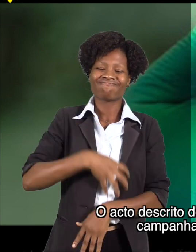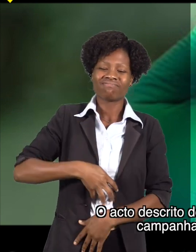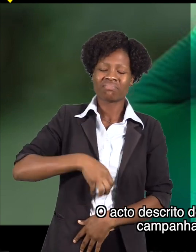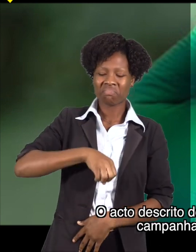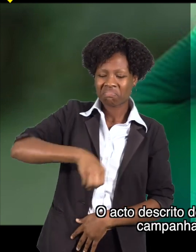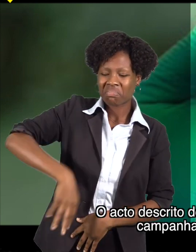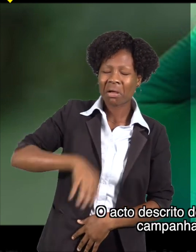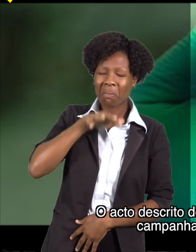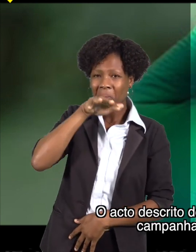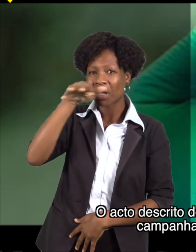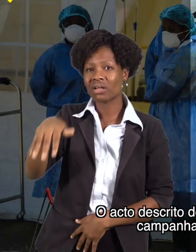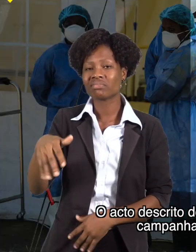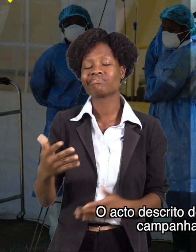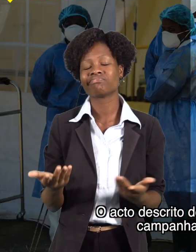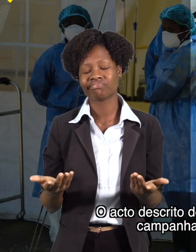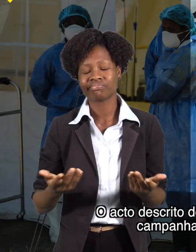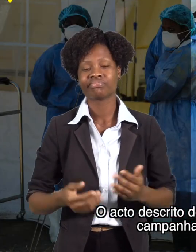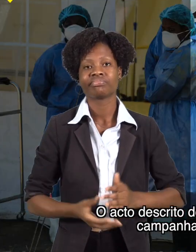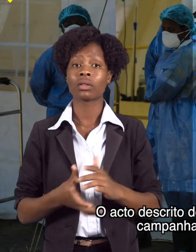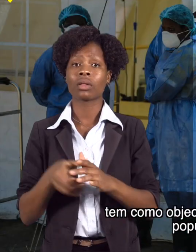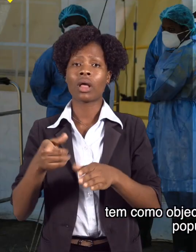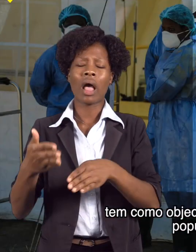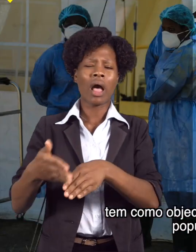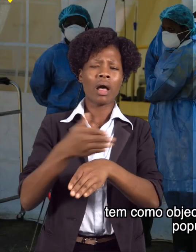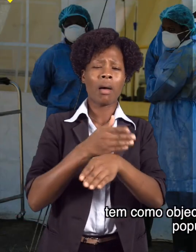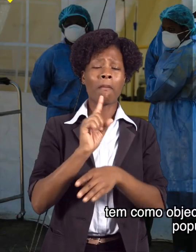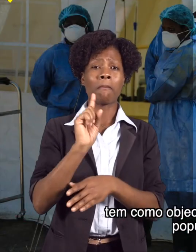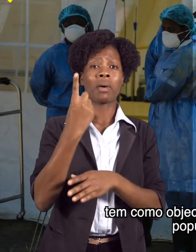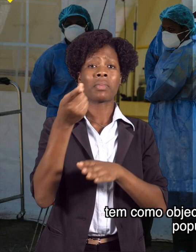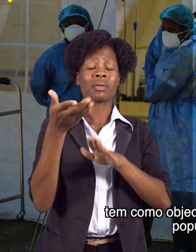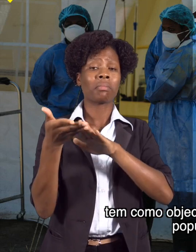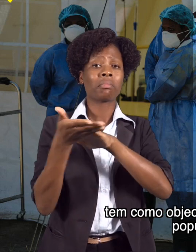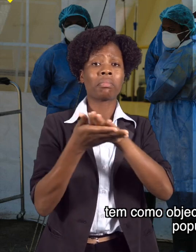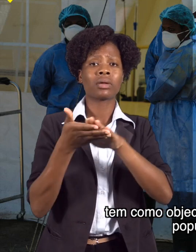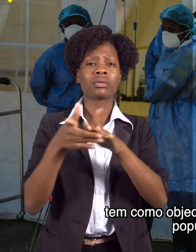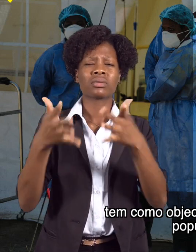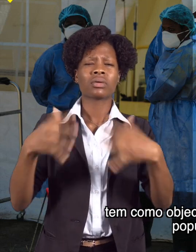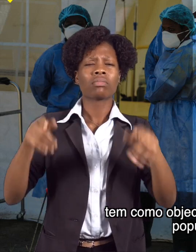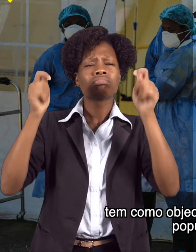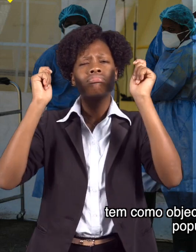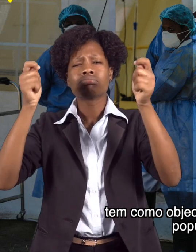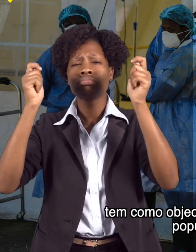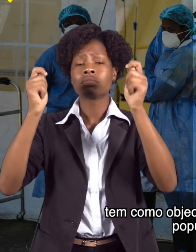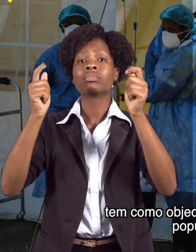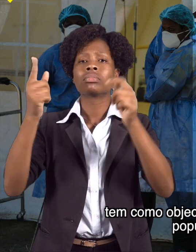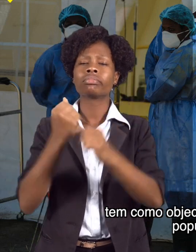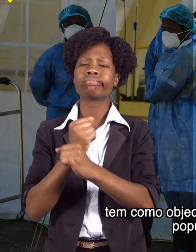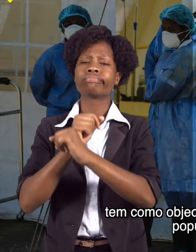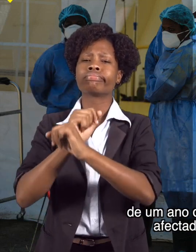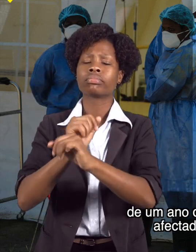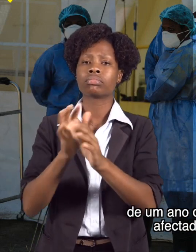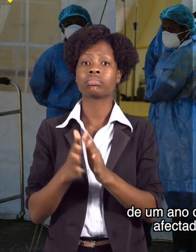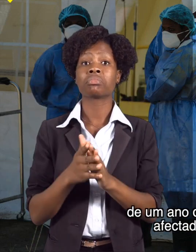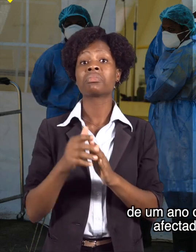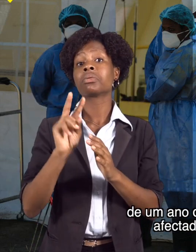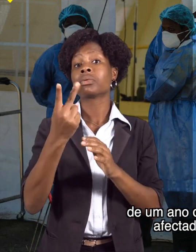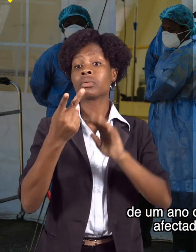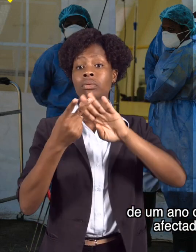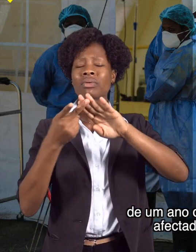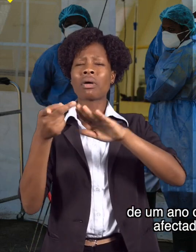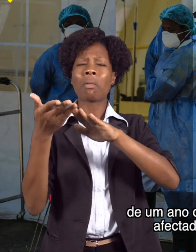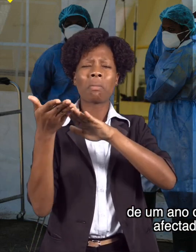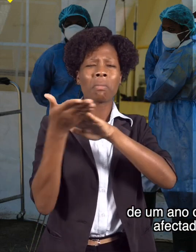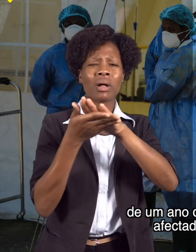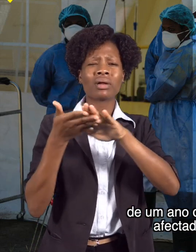procedimento da primeira campanha do controlo da cólera tem como objetivo garantir a imunidade da população com mais de um ano de